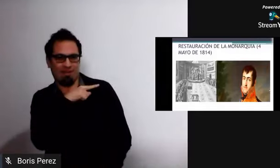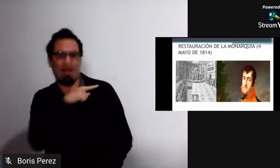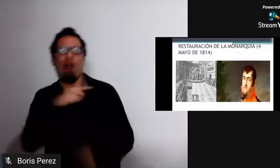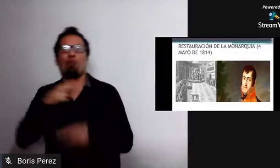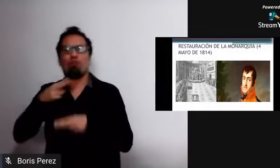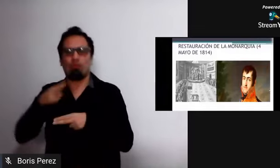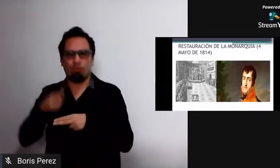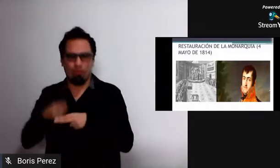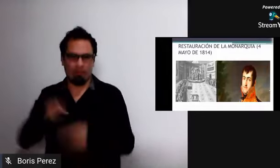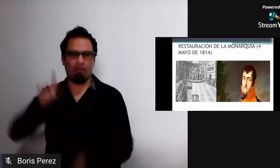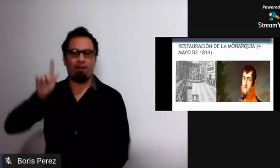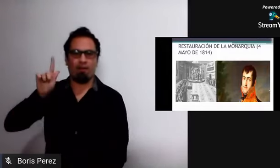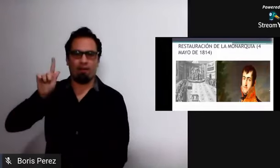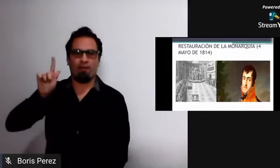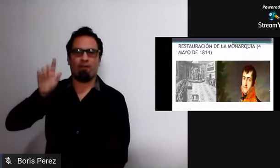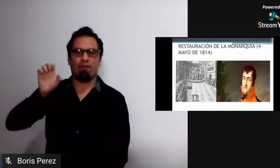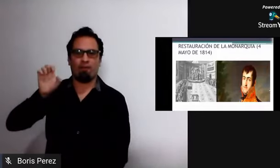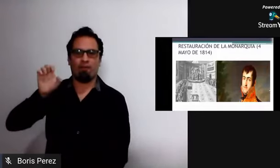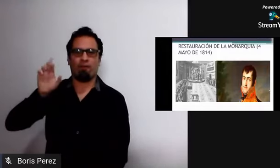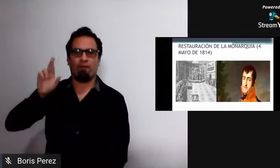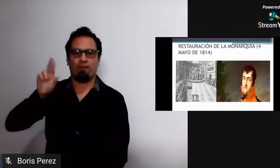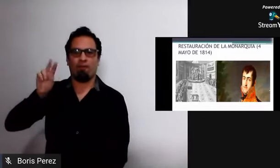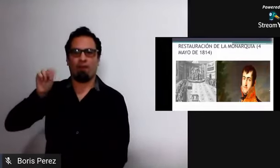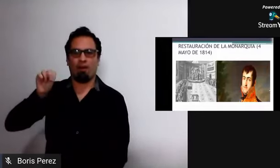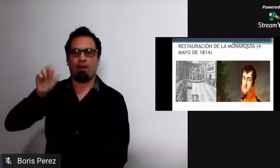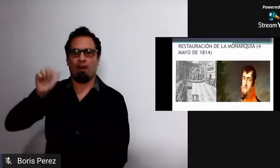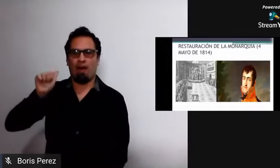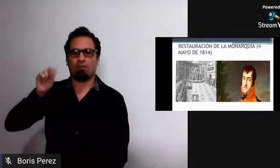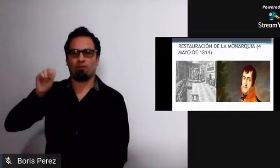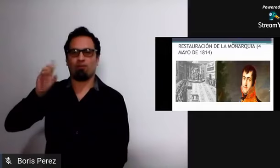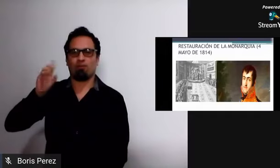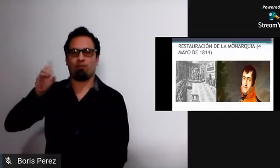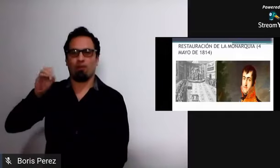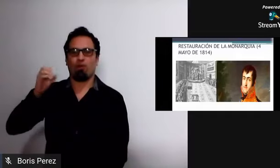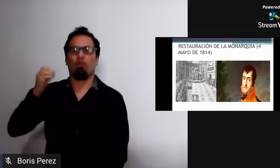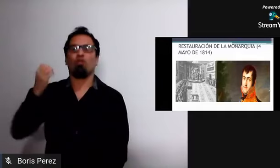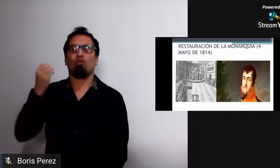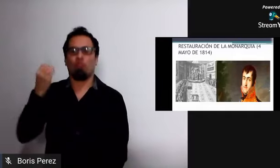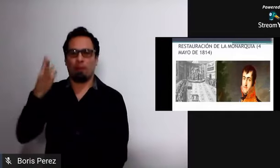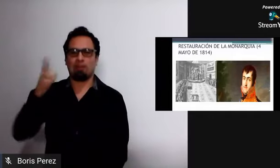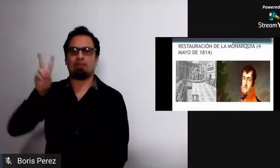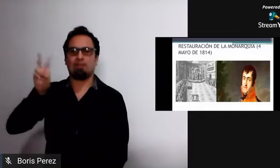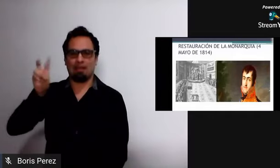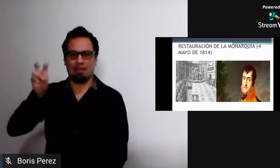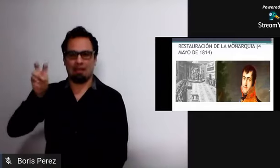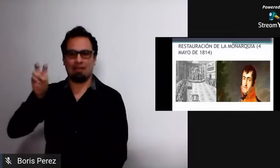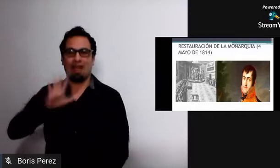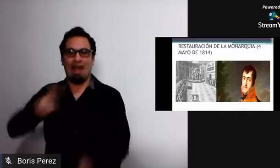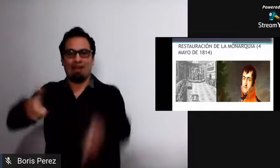española, que es el mismo rey que está ilustrado allí, que se llama